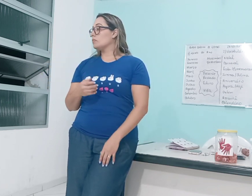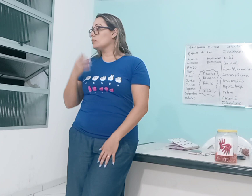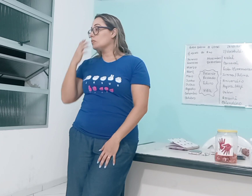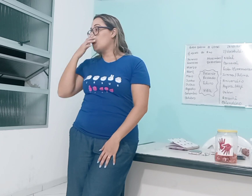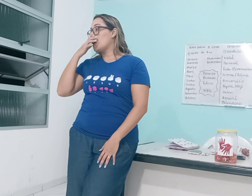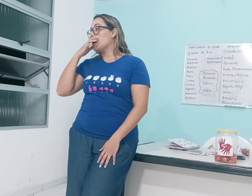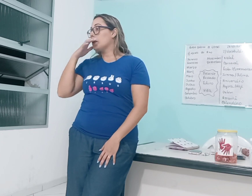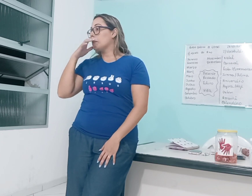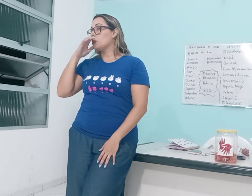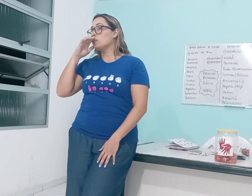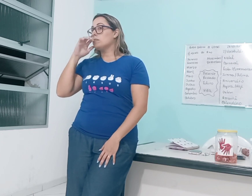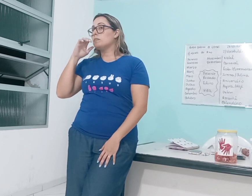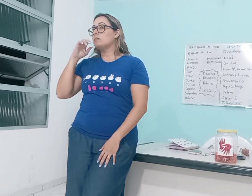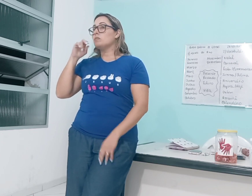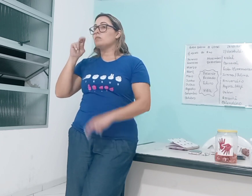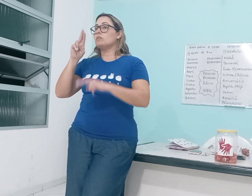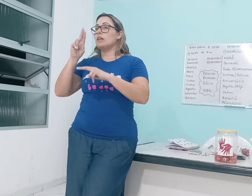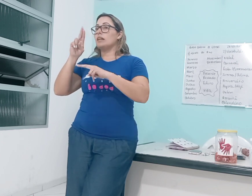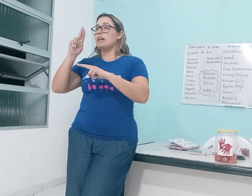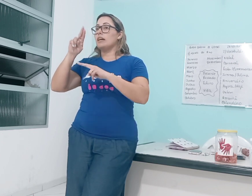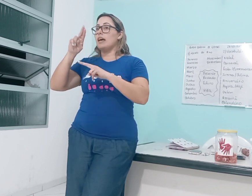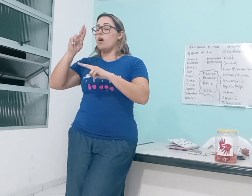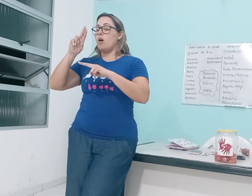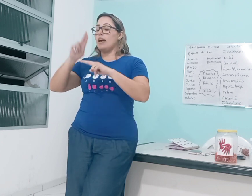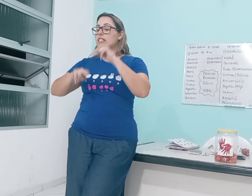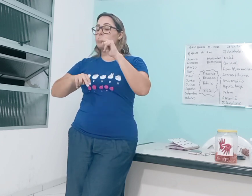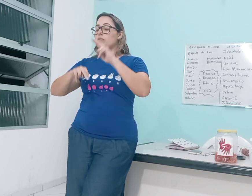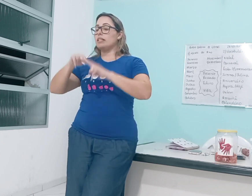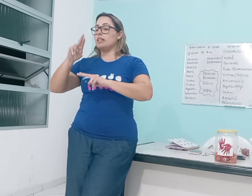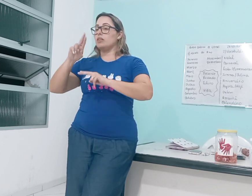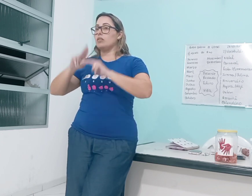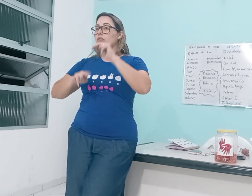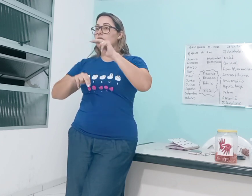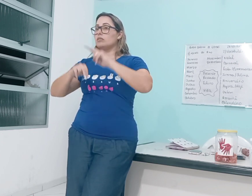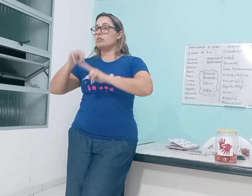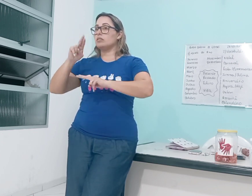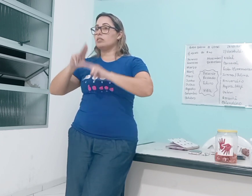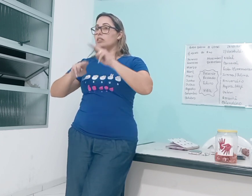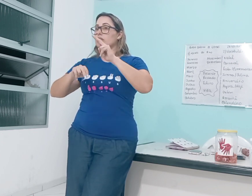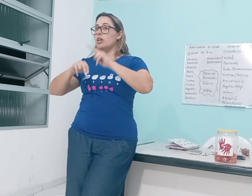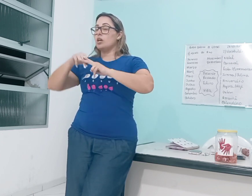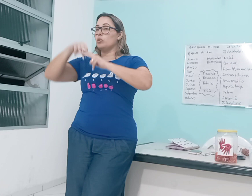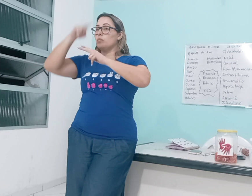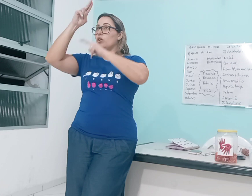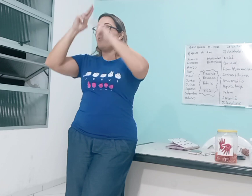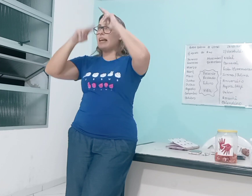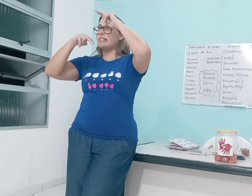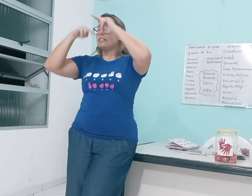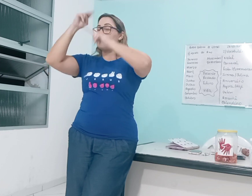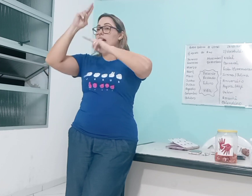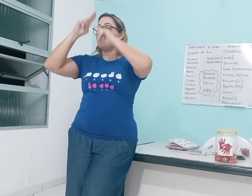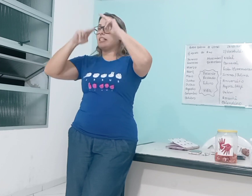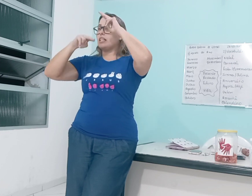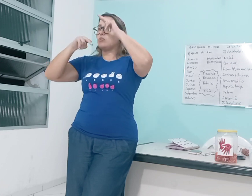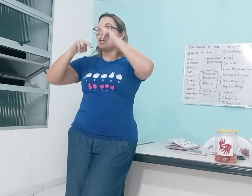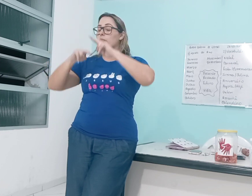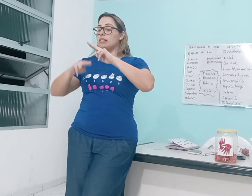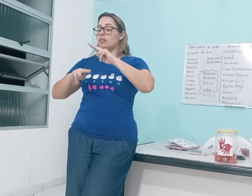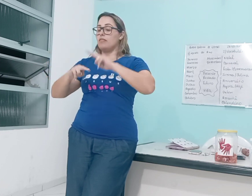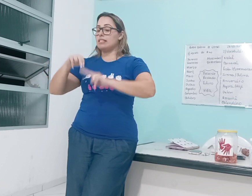Assim é? Como que é? Ó, esse movimento aqui, ó. Isso. Não faz assim na frente da sua cabeça, não. Faz